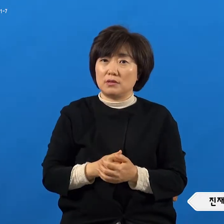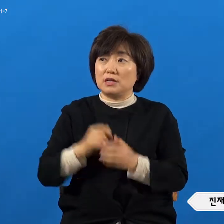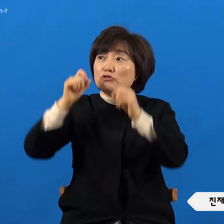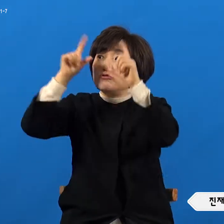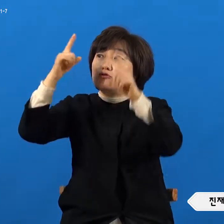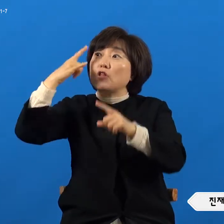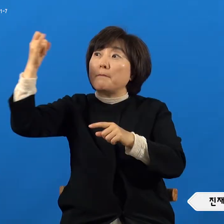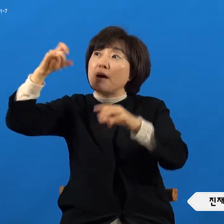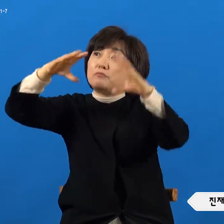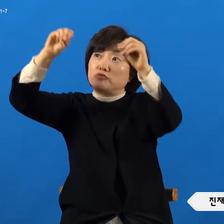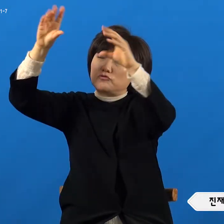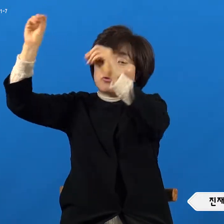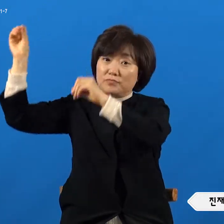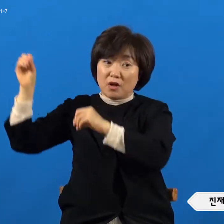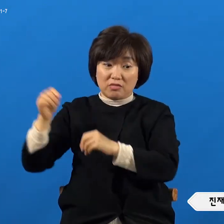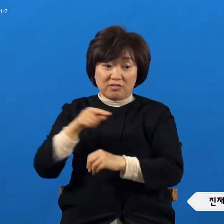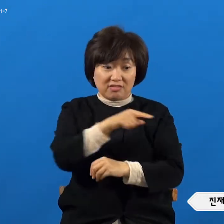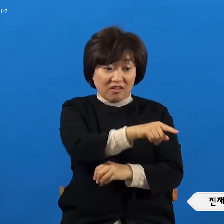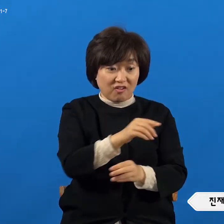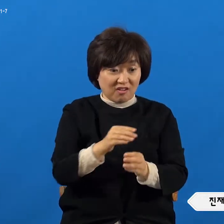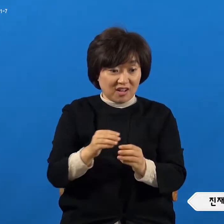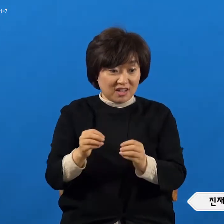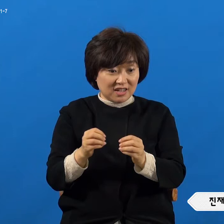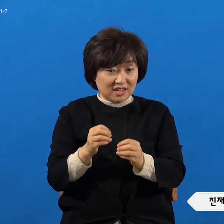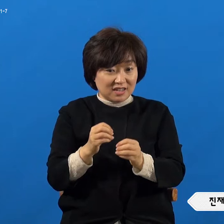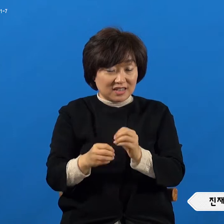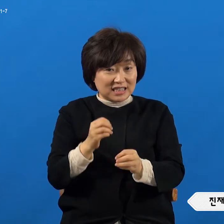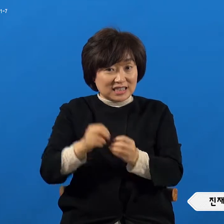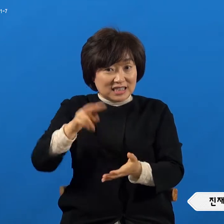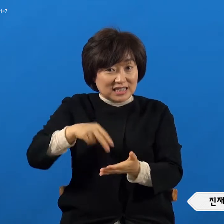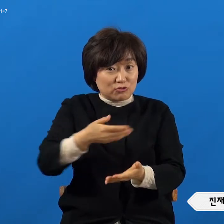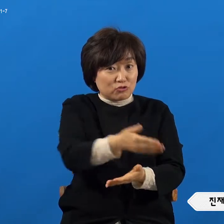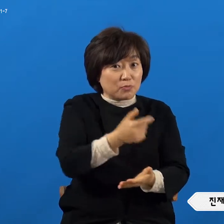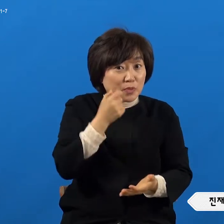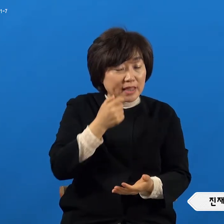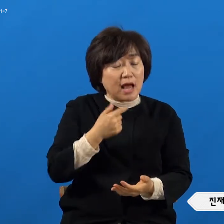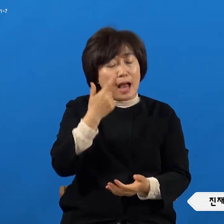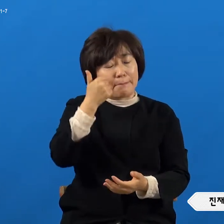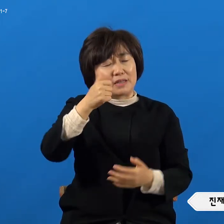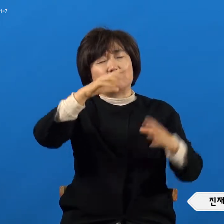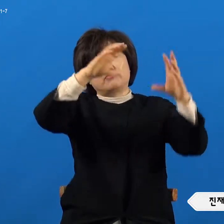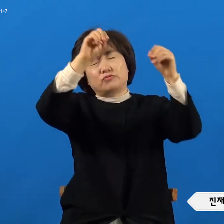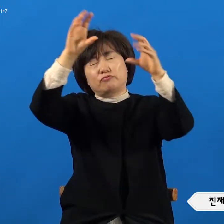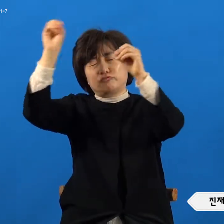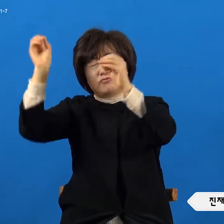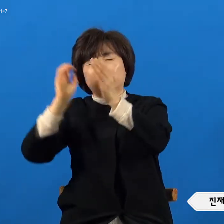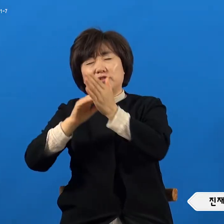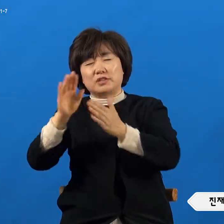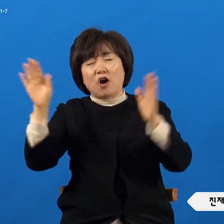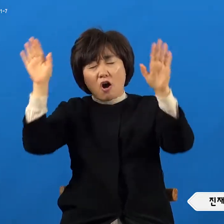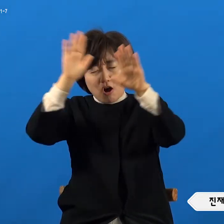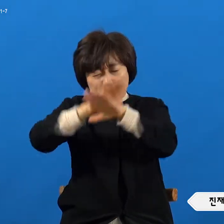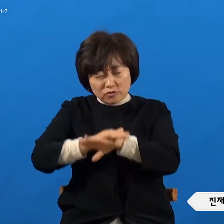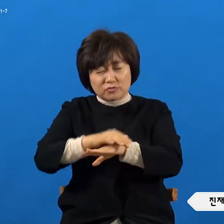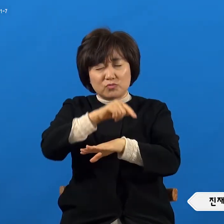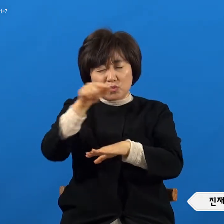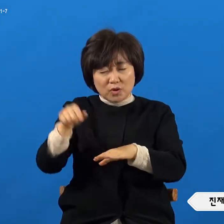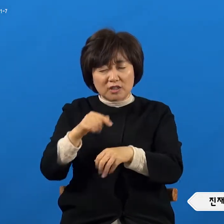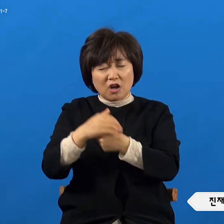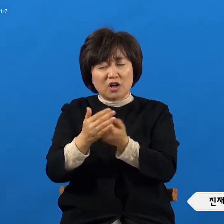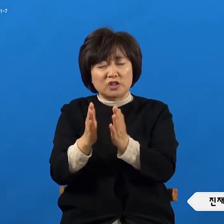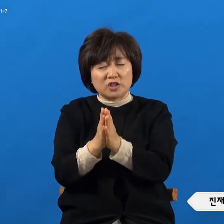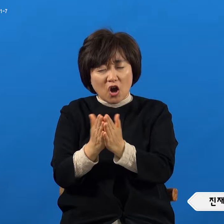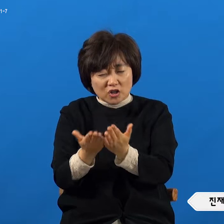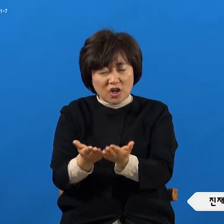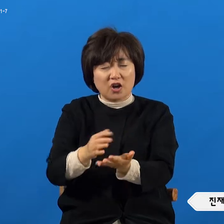엄마는 불을 끄면 너한테 그림 동화도 못 읽어주지. 하지만 아빠는 이렇게 불을 끄고도 어둠 속에서 성경